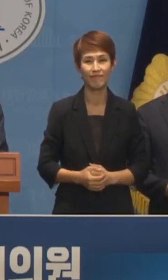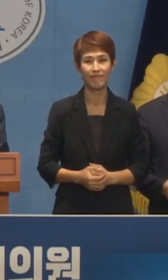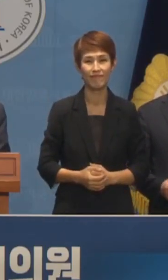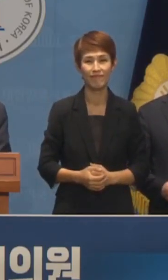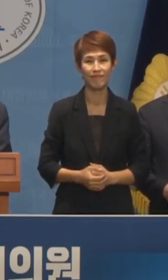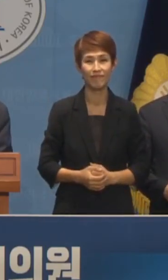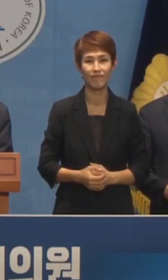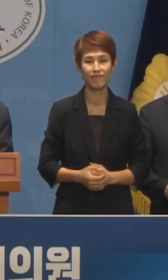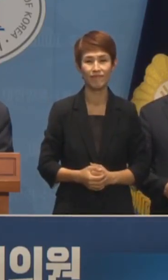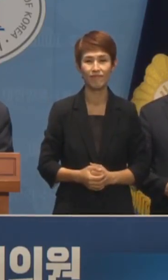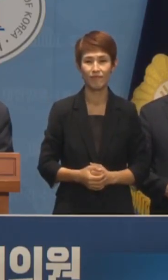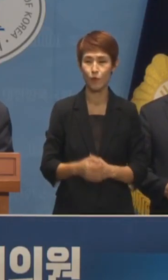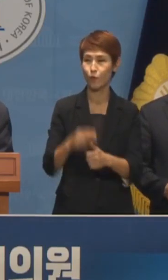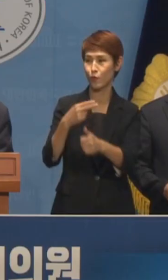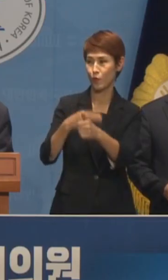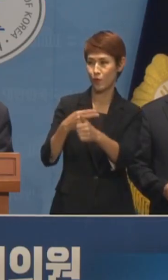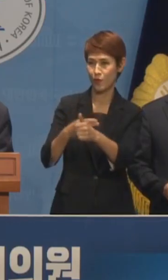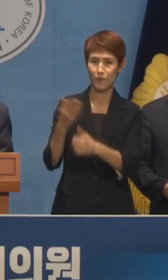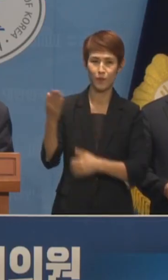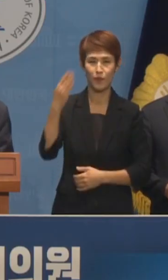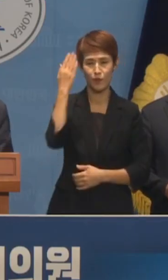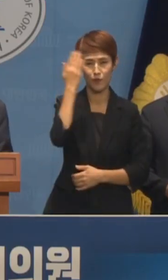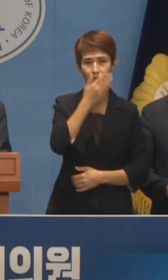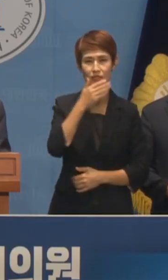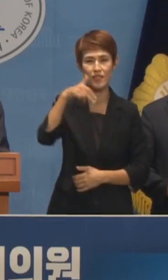순천향대 조화성 교수님도 함께하고 계십니다.